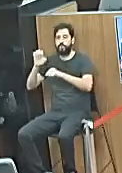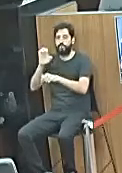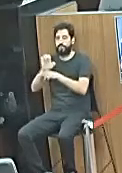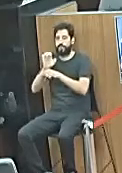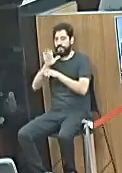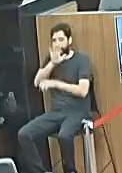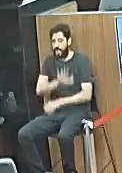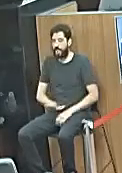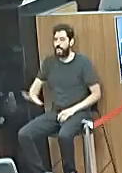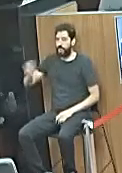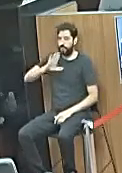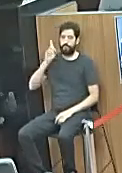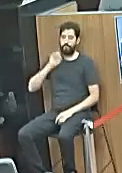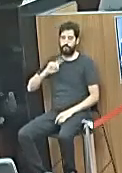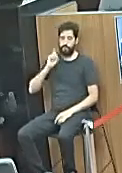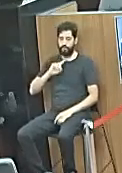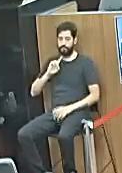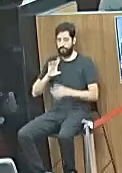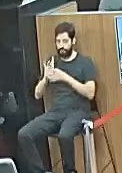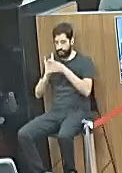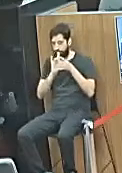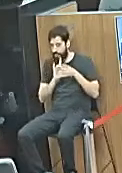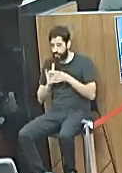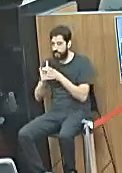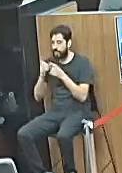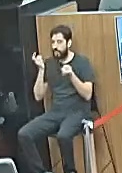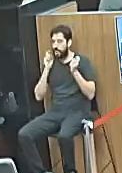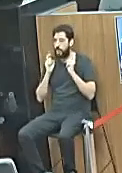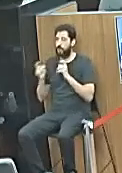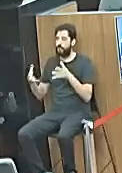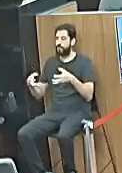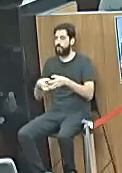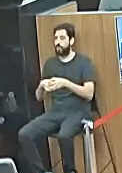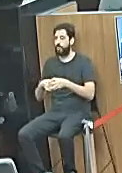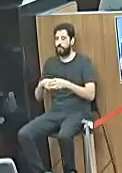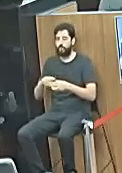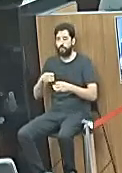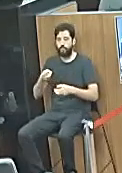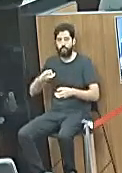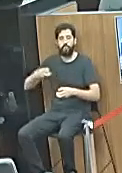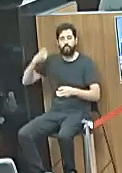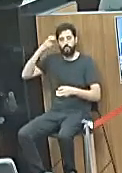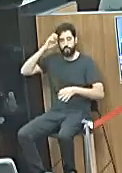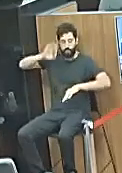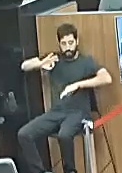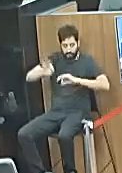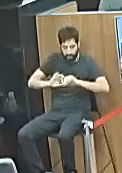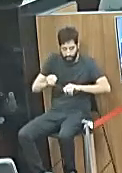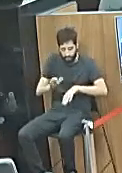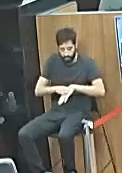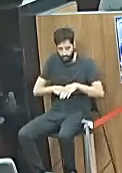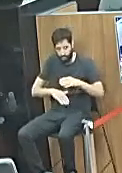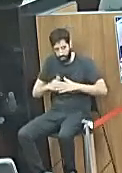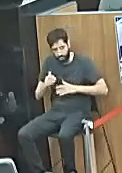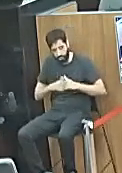gerais nem reunidos sujeito da cultura e da produção o seu modo de vida no momento em que as regiões